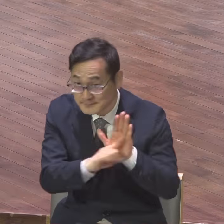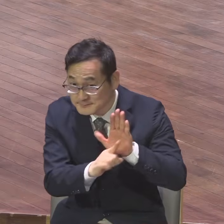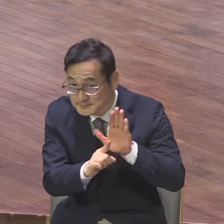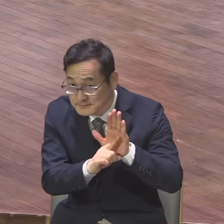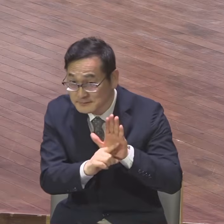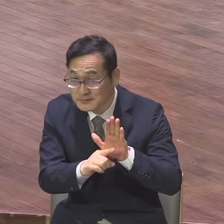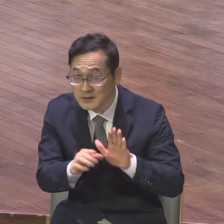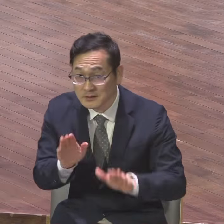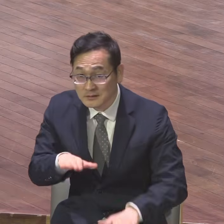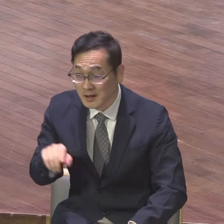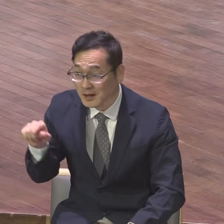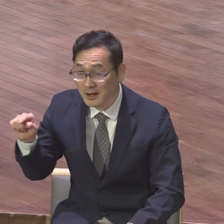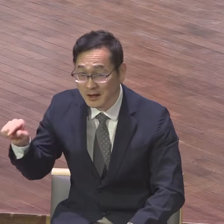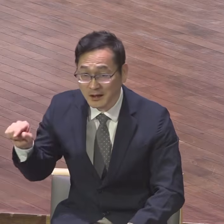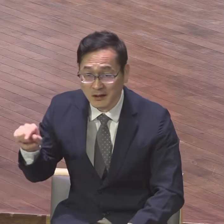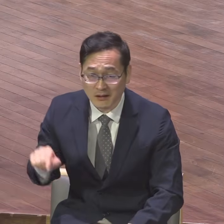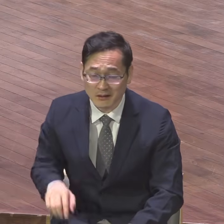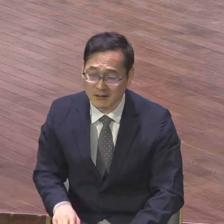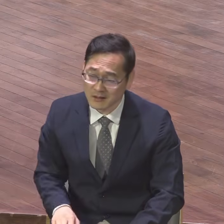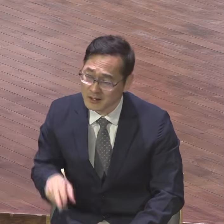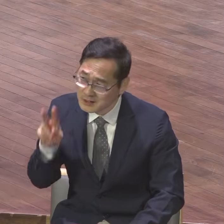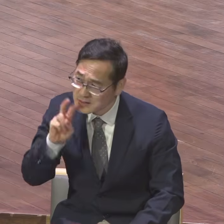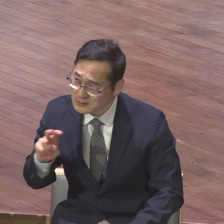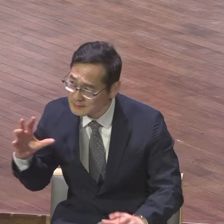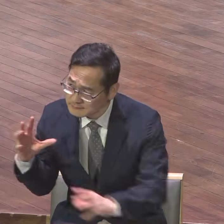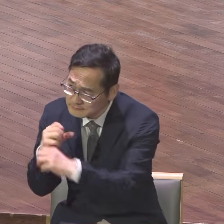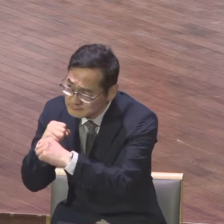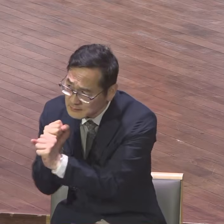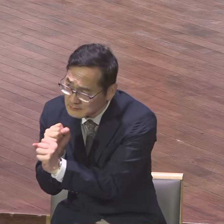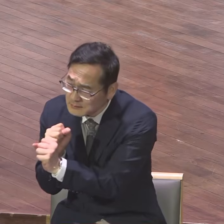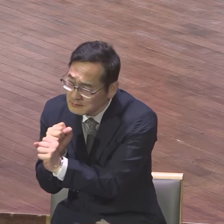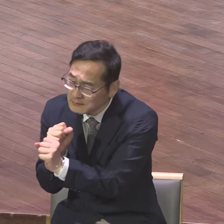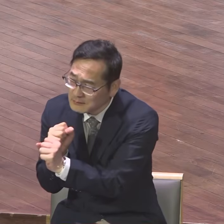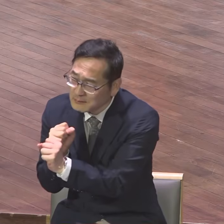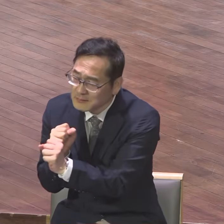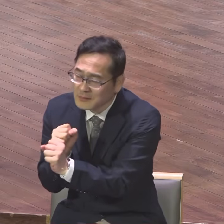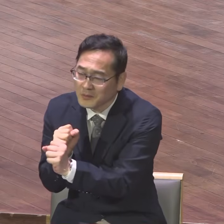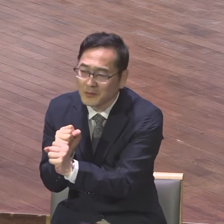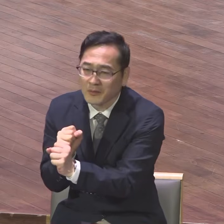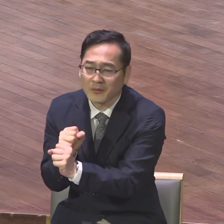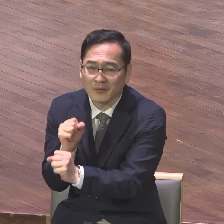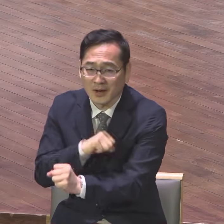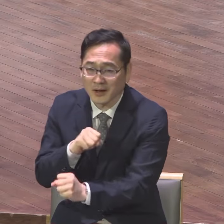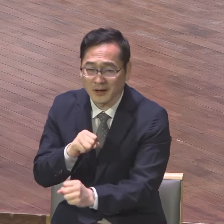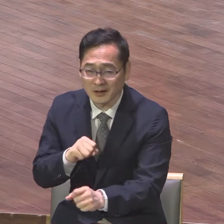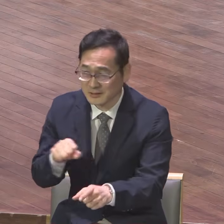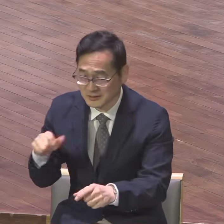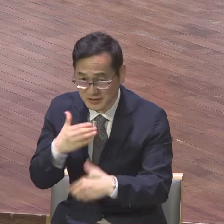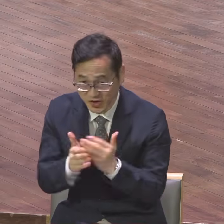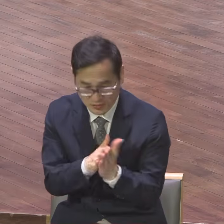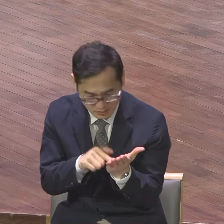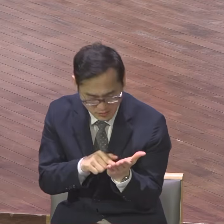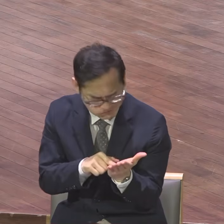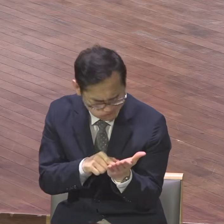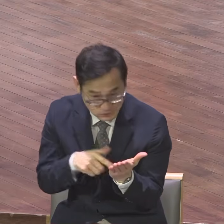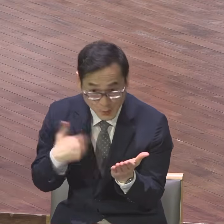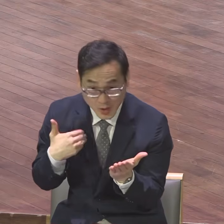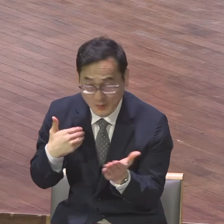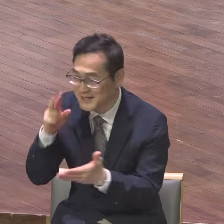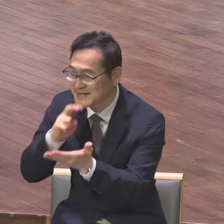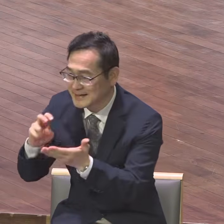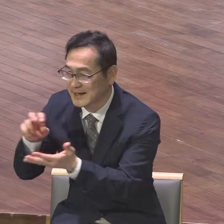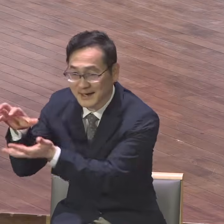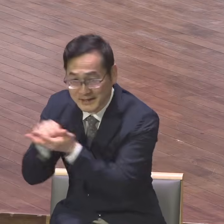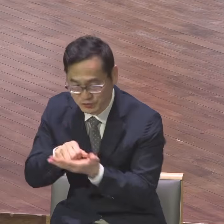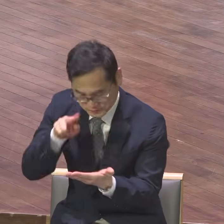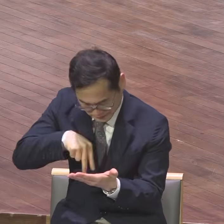분들은 찬양대 오늘 곡을 가지고 가서 노래를 부르면 좀 도움이 될 것이다. 그래서 어떻게 하든지 간에 하나님